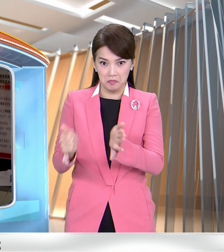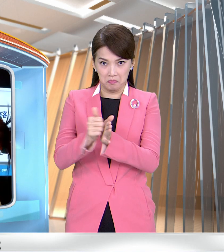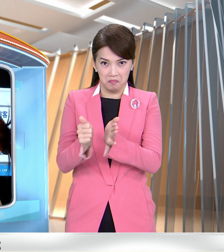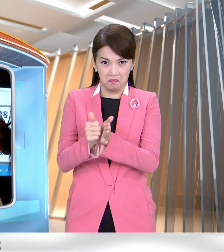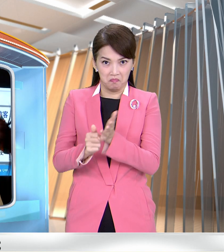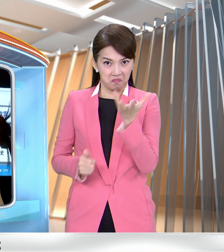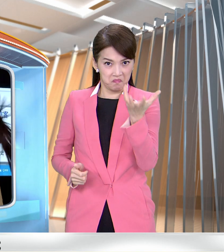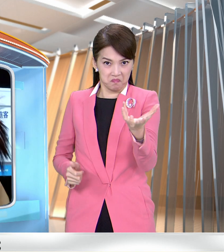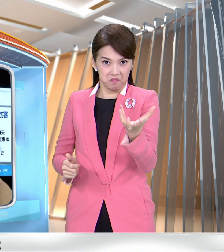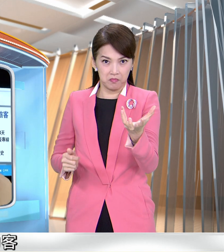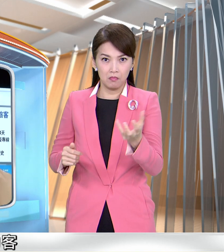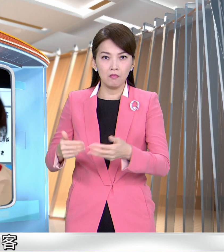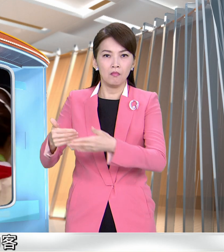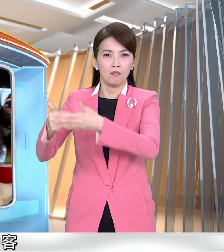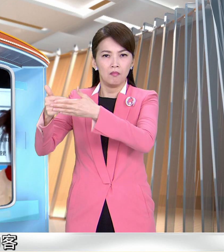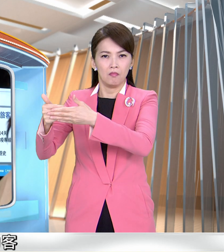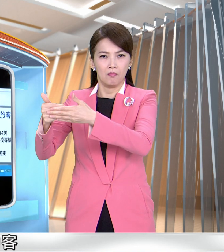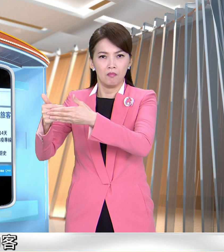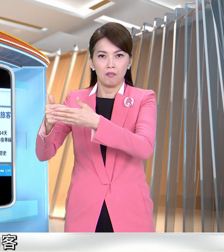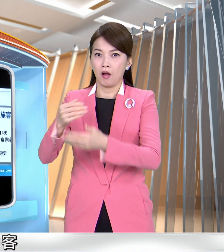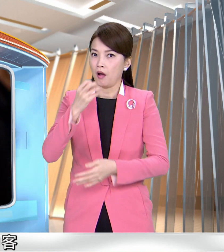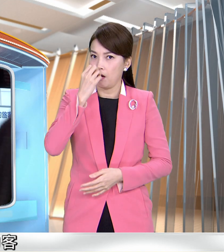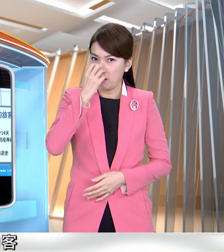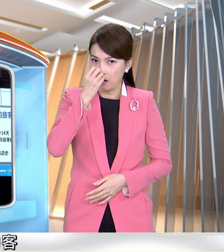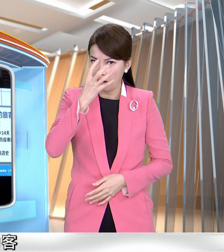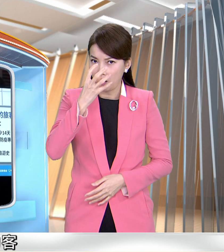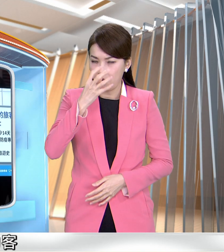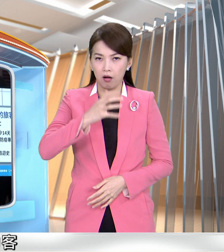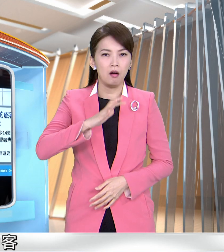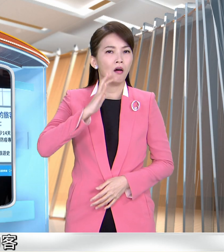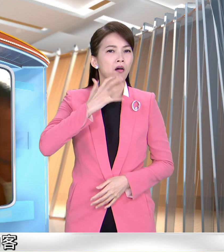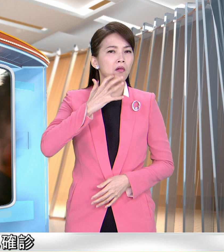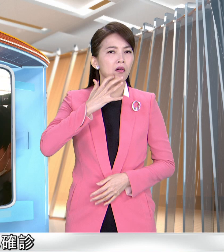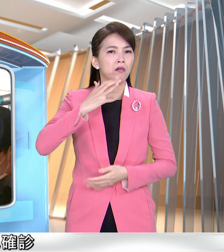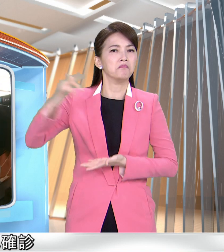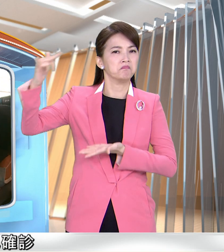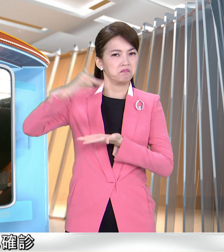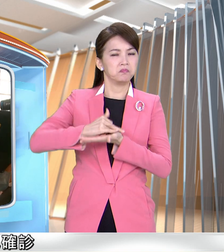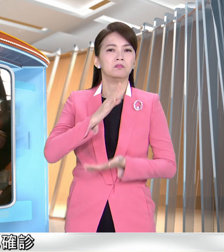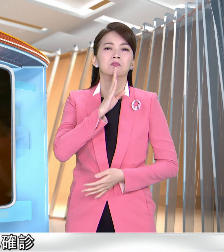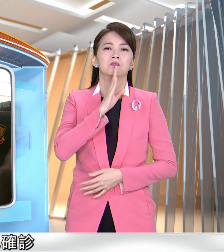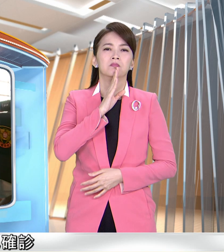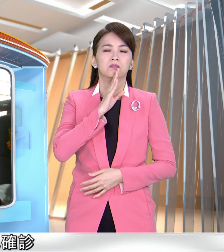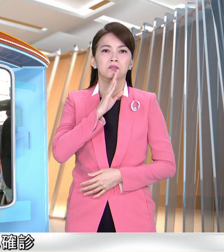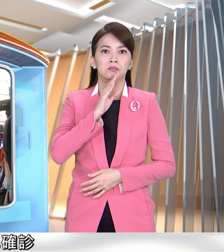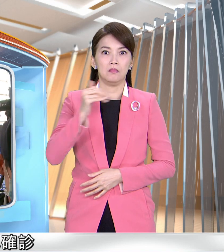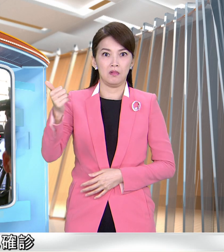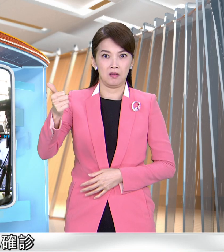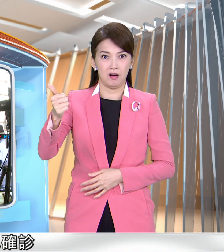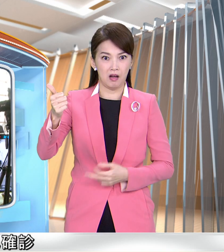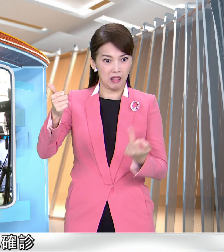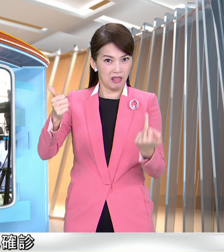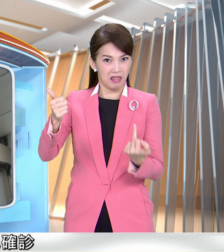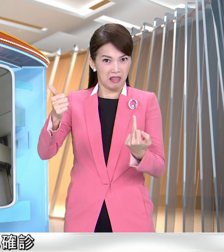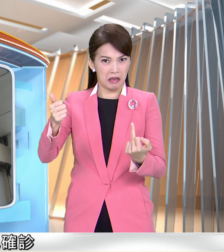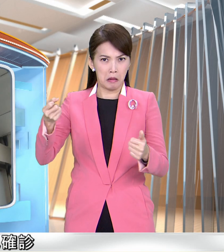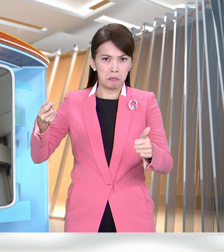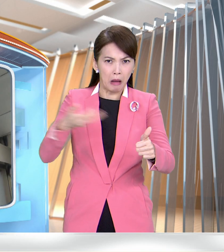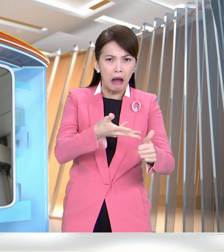户都是来自中港澳的预约客，而他的弟弟目前也确诊，但